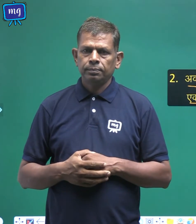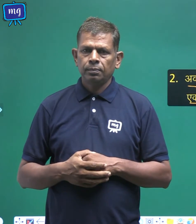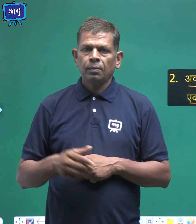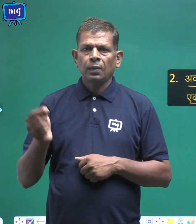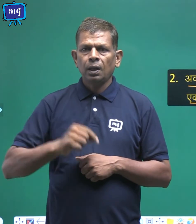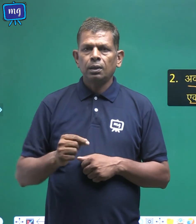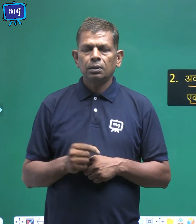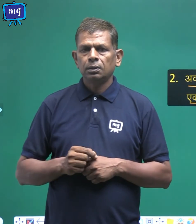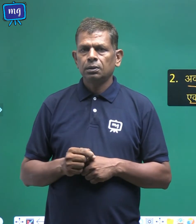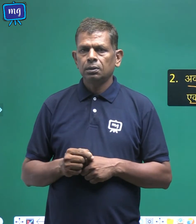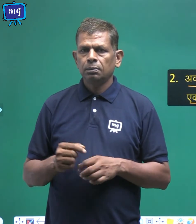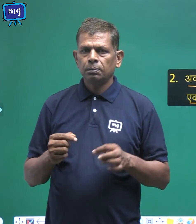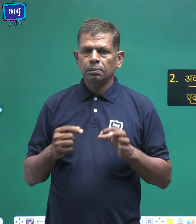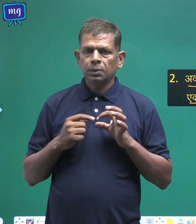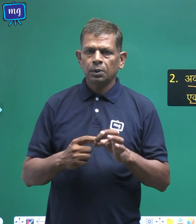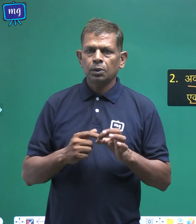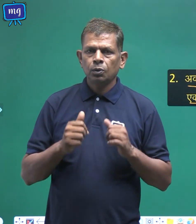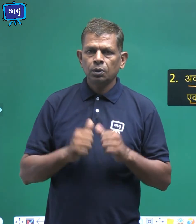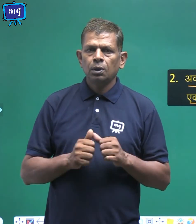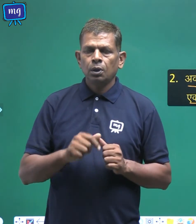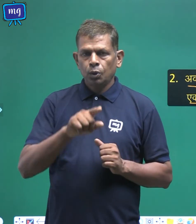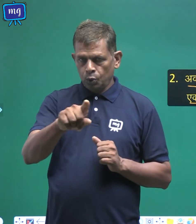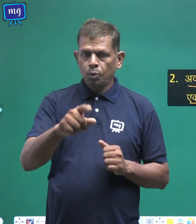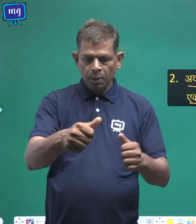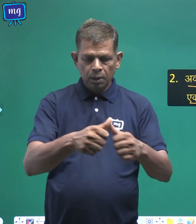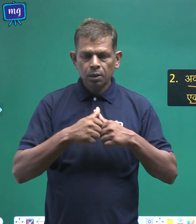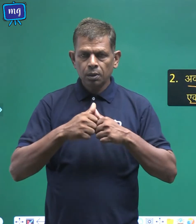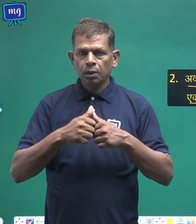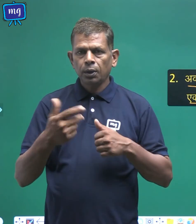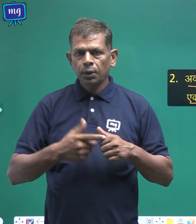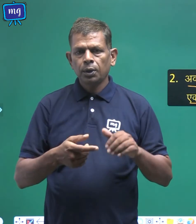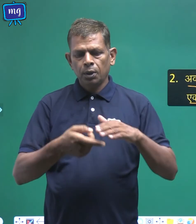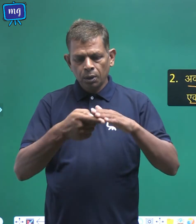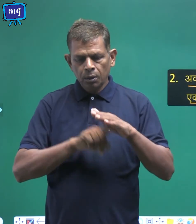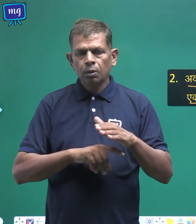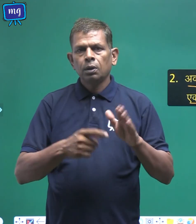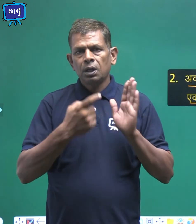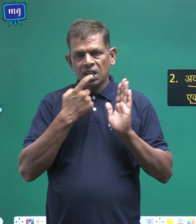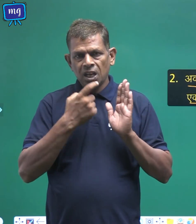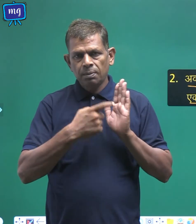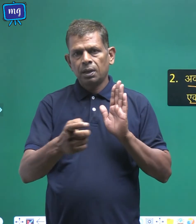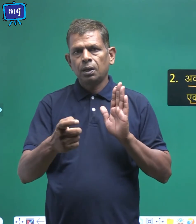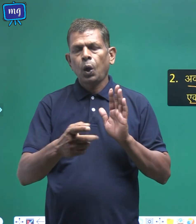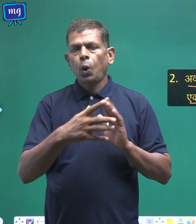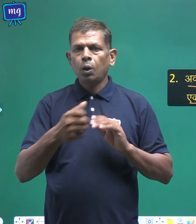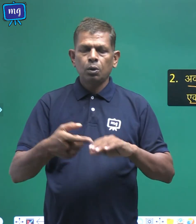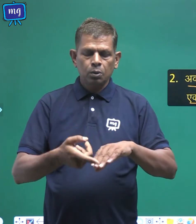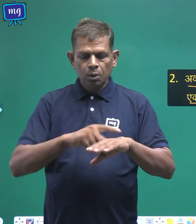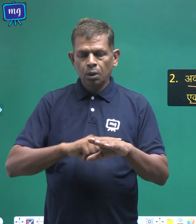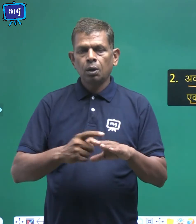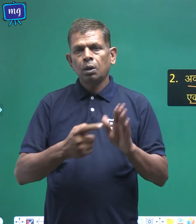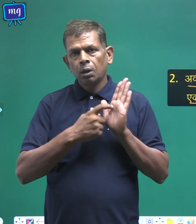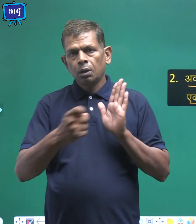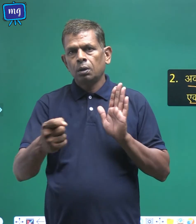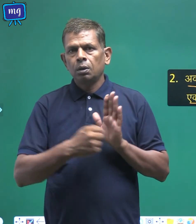इस प्रश्न के उत्तर में आप बताना कि अवतल दर्पण और उत्तल दर्पण